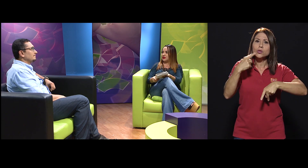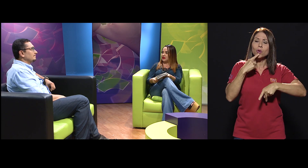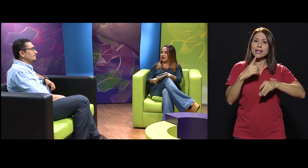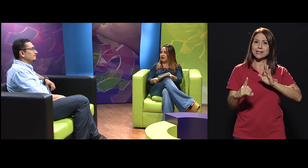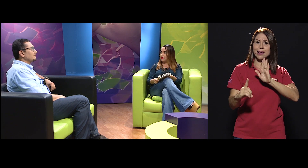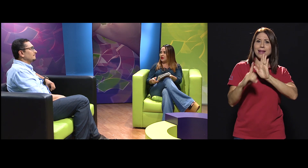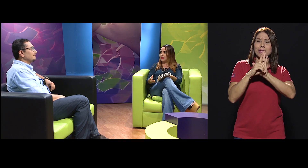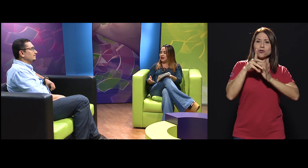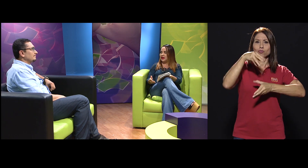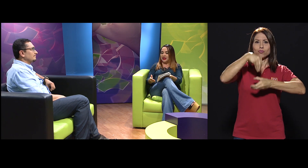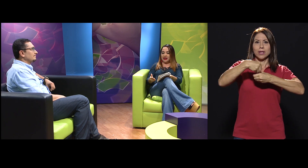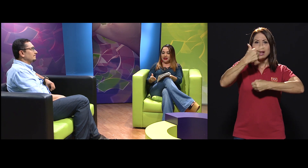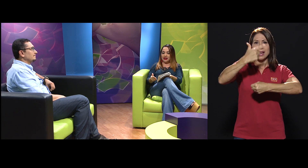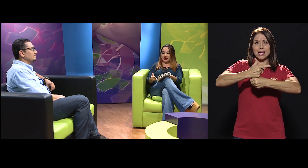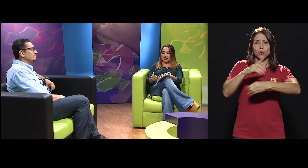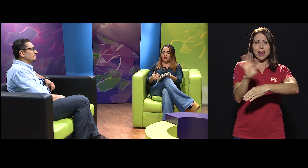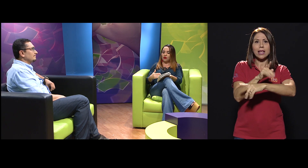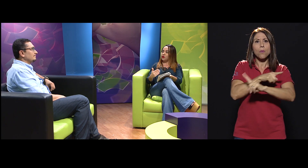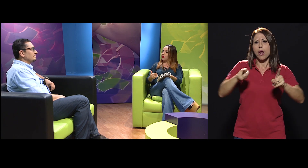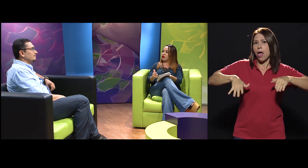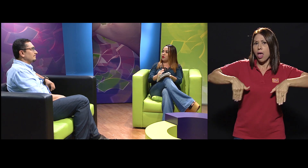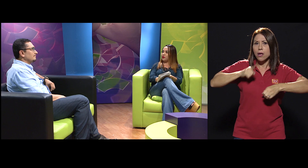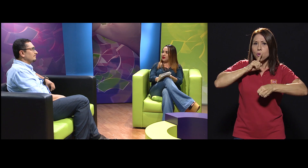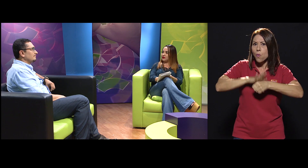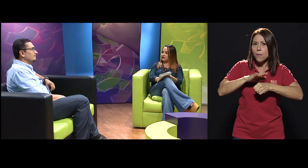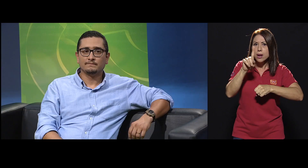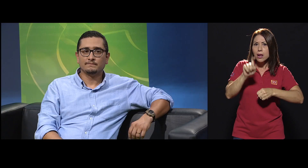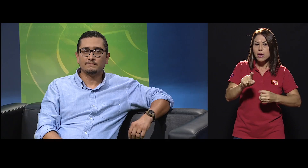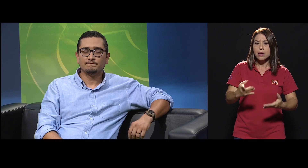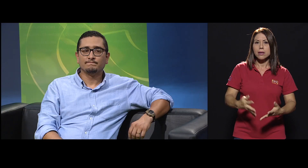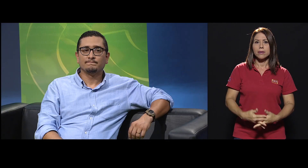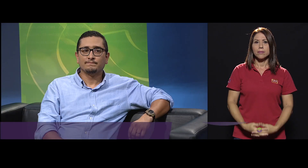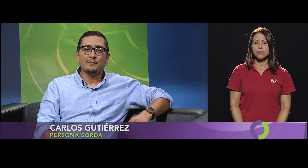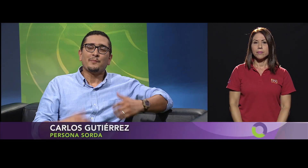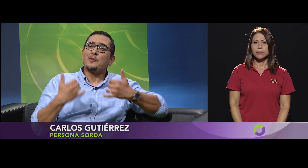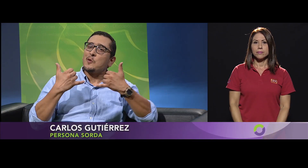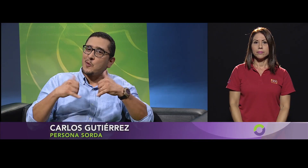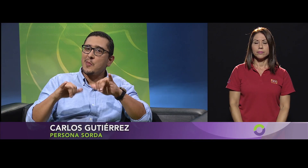personas sordas a tenerles con la tele, y esto aún no se cumple?